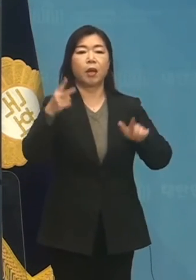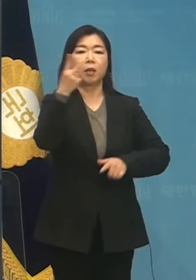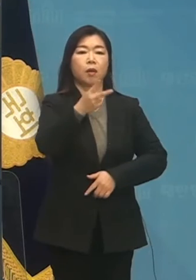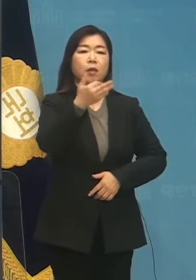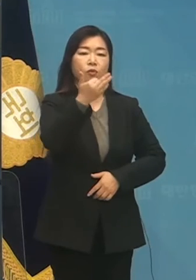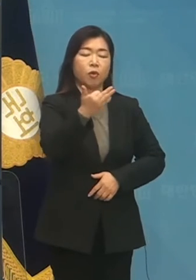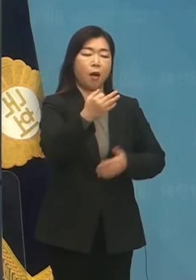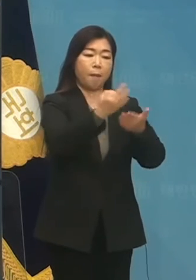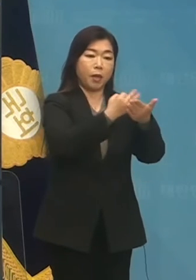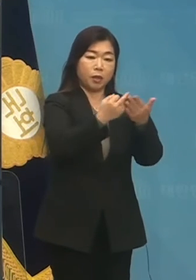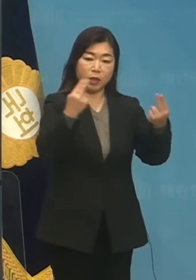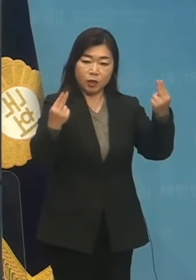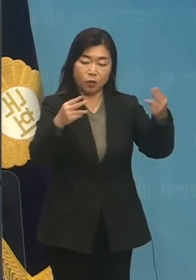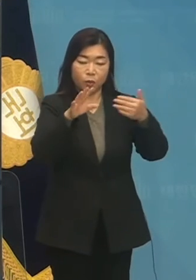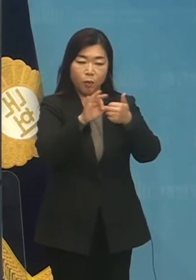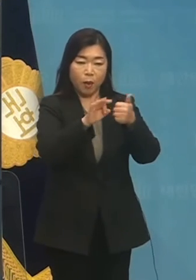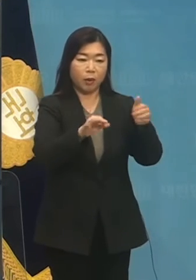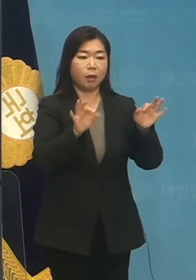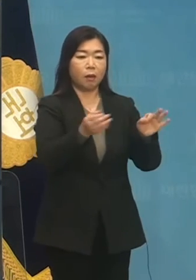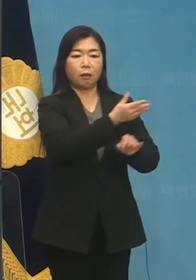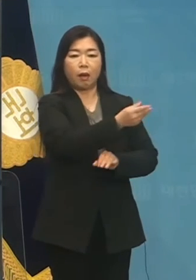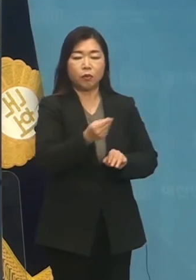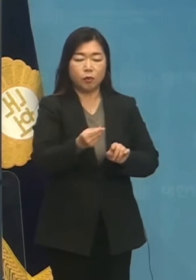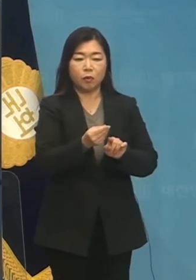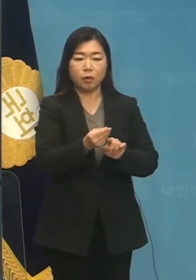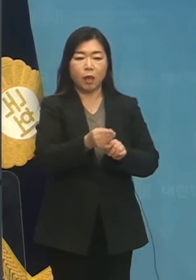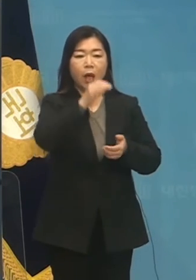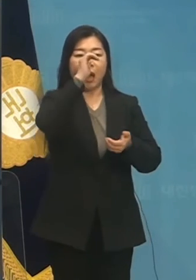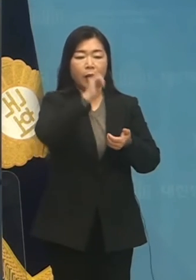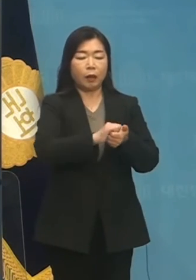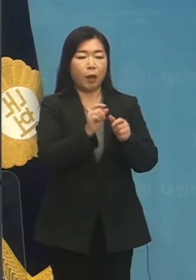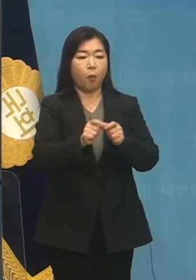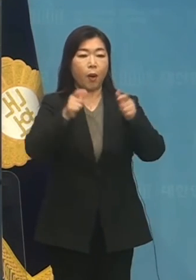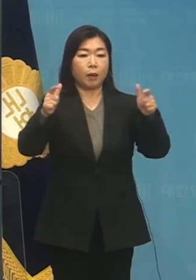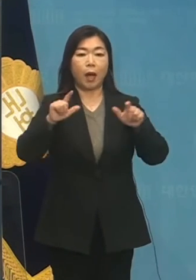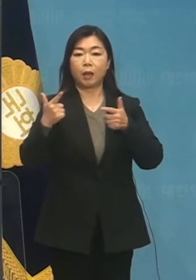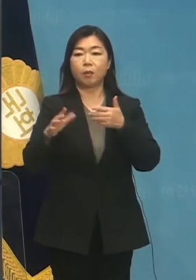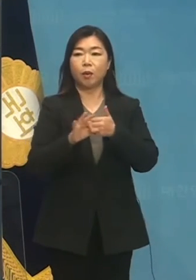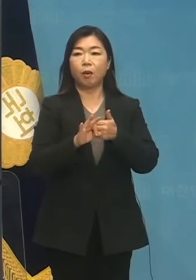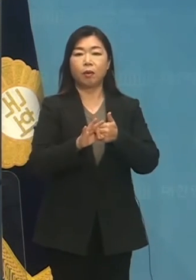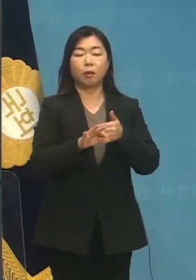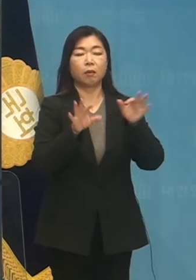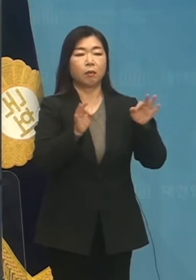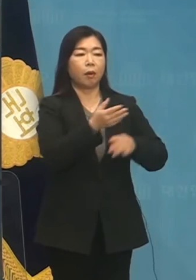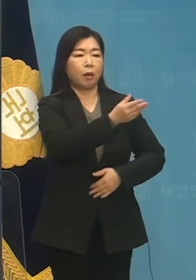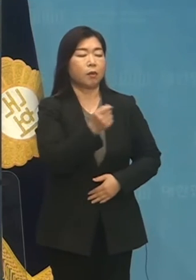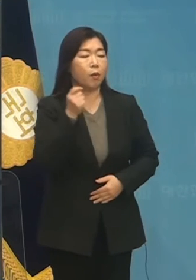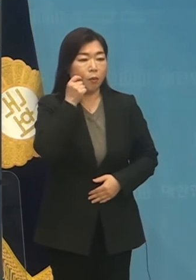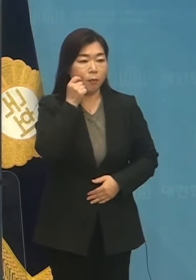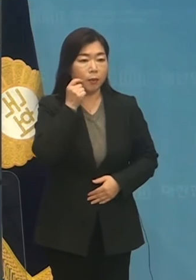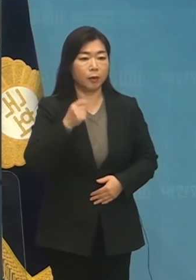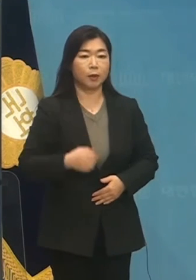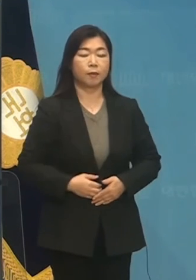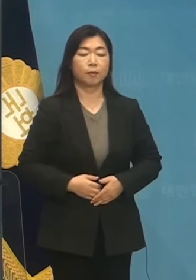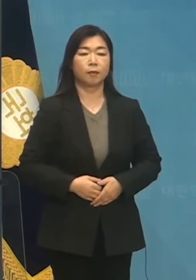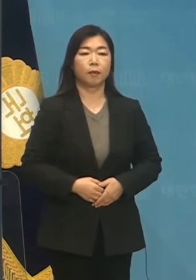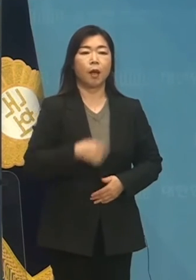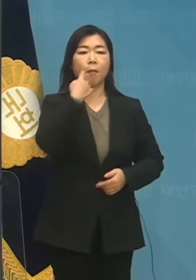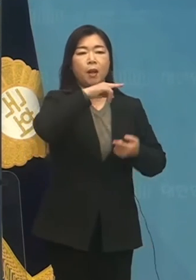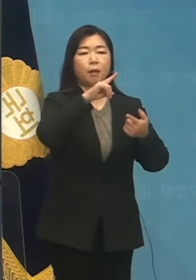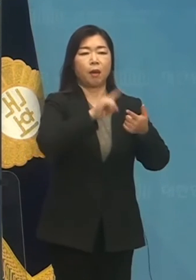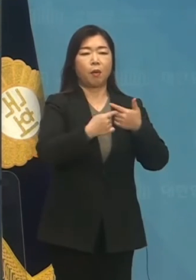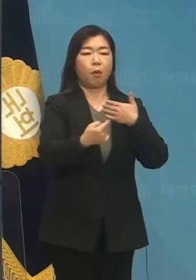2019년 매출 기준으로 대출을 받아 대출 한도를 합의하지 않으면 받을 수 없습니다. 말 그대로 빚